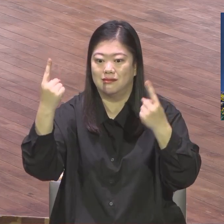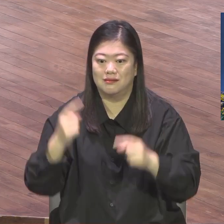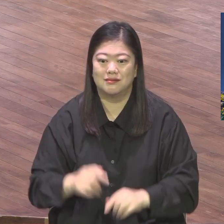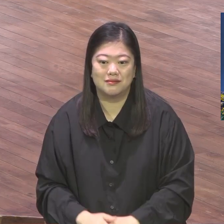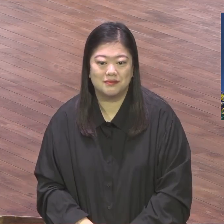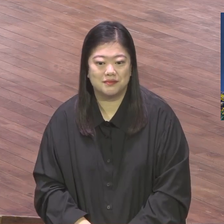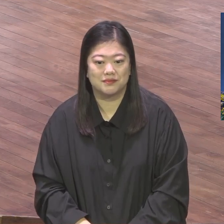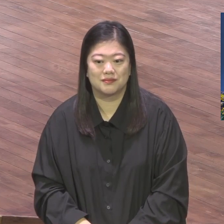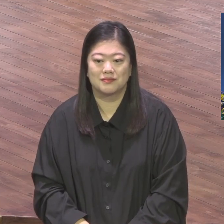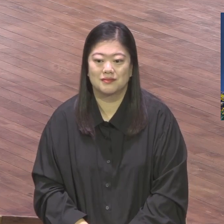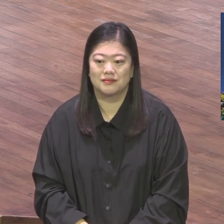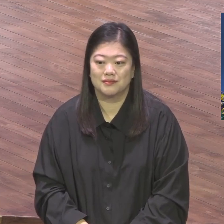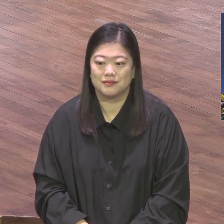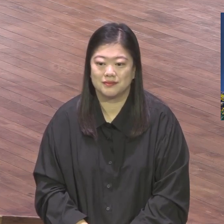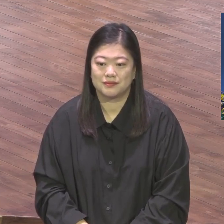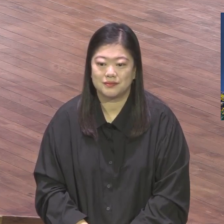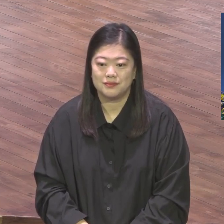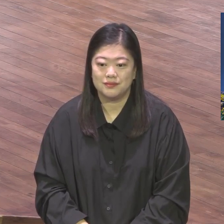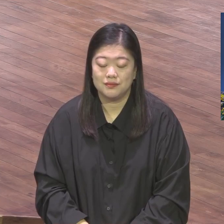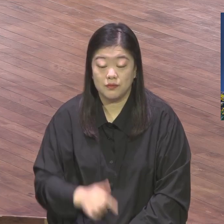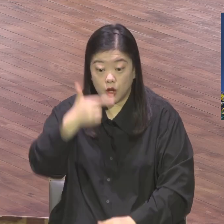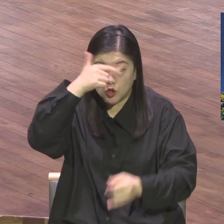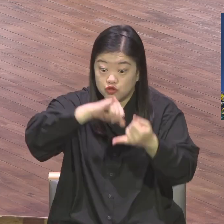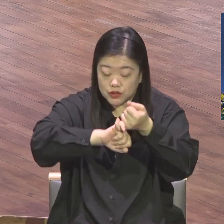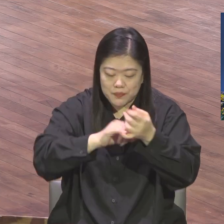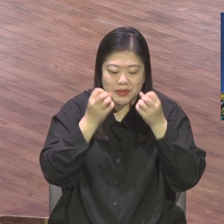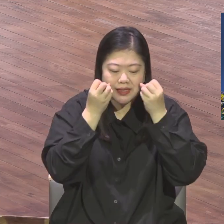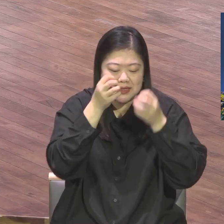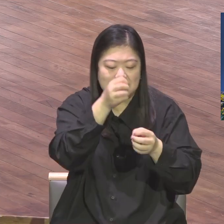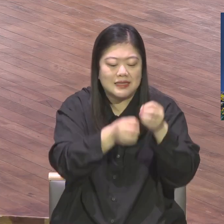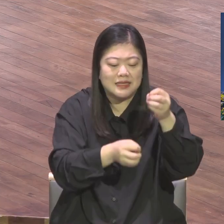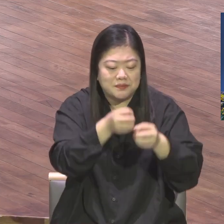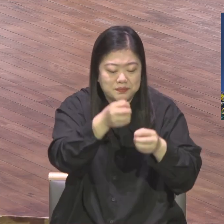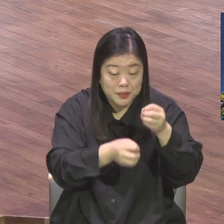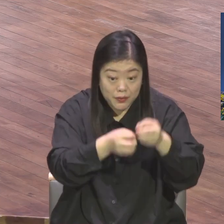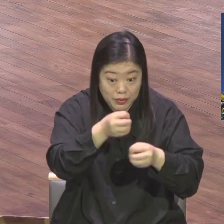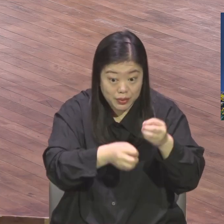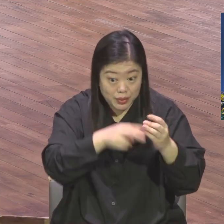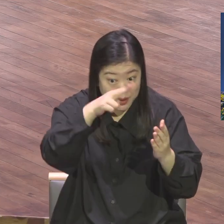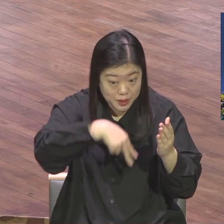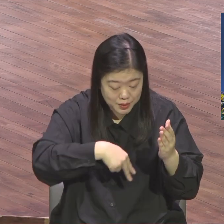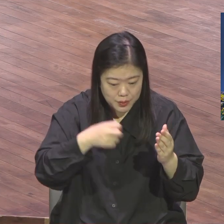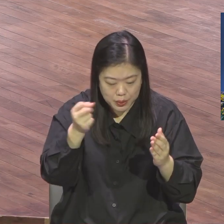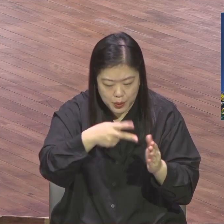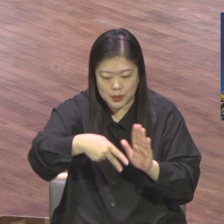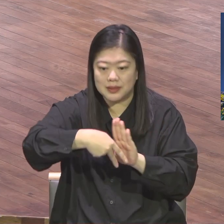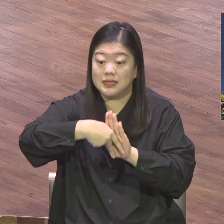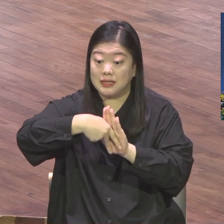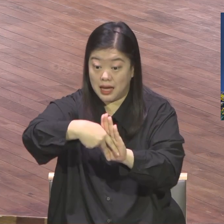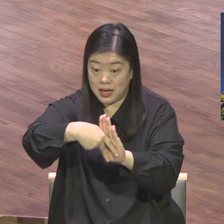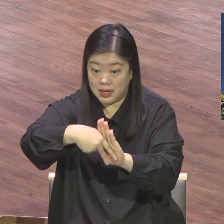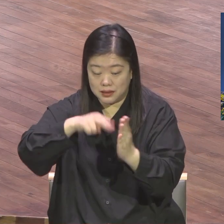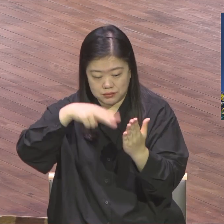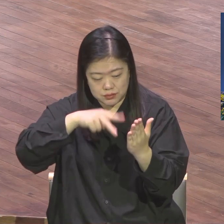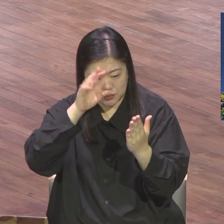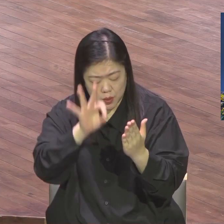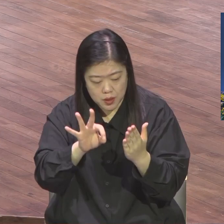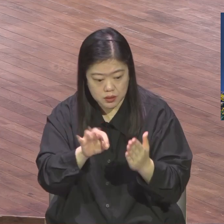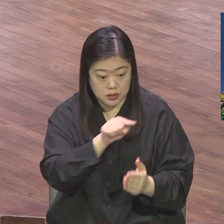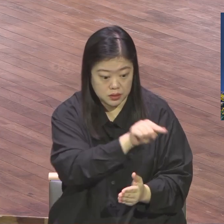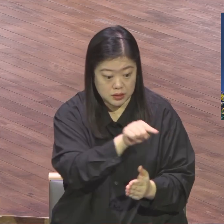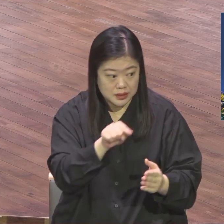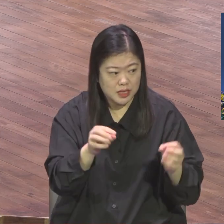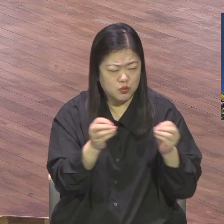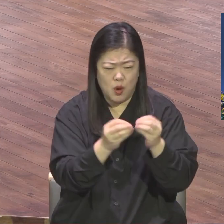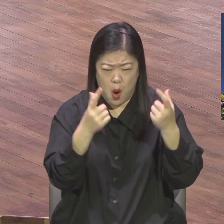특별히 이 말씀은요 구약에 나오는 시편 2편 7절의 말씀과 이사야 42장 1절의 말씀을